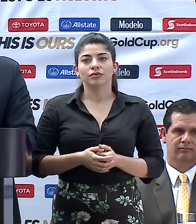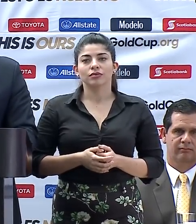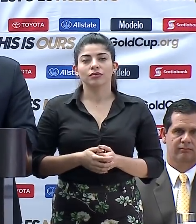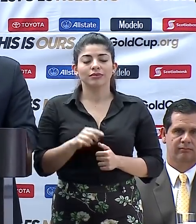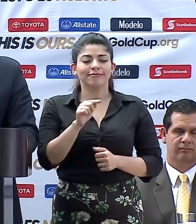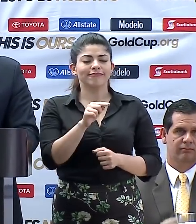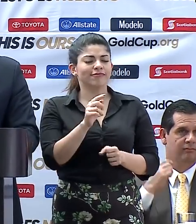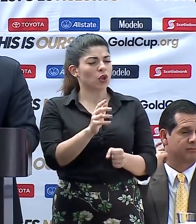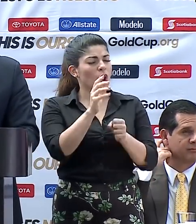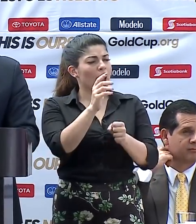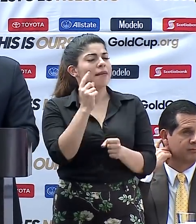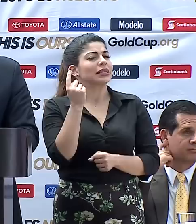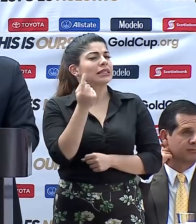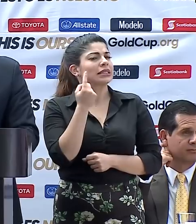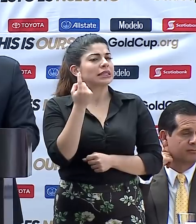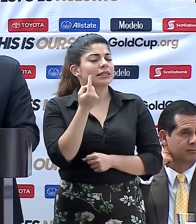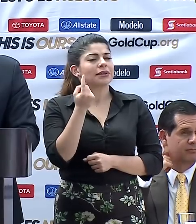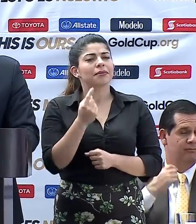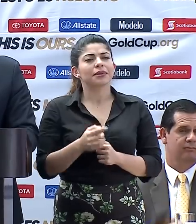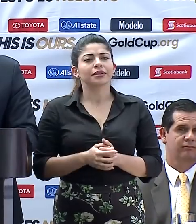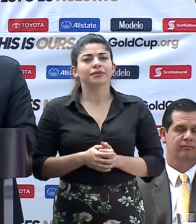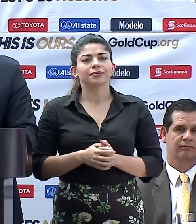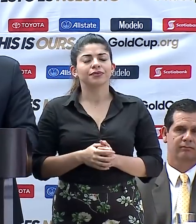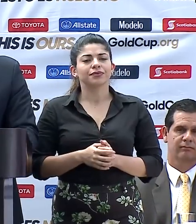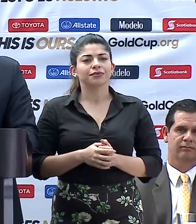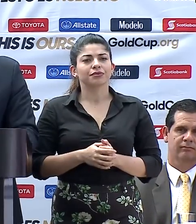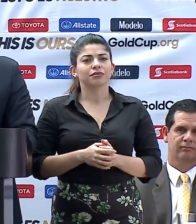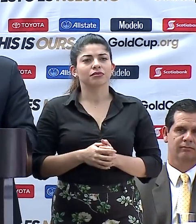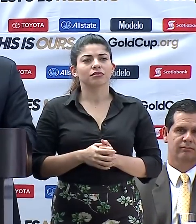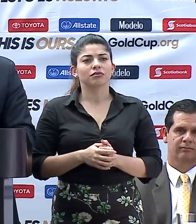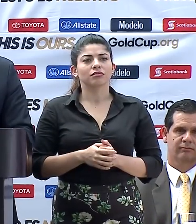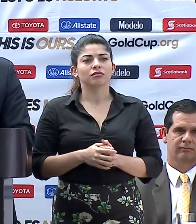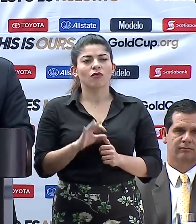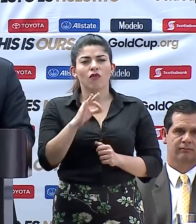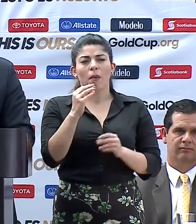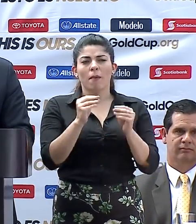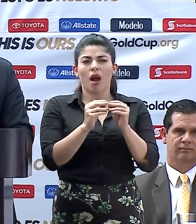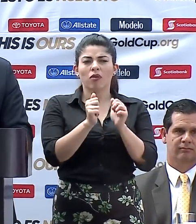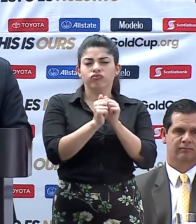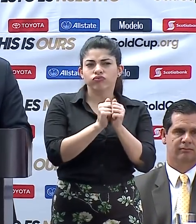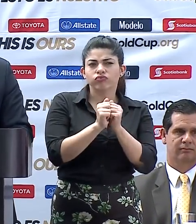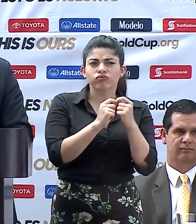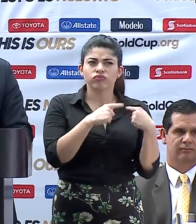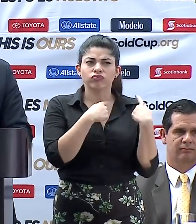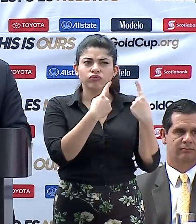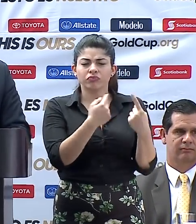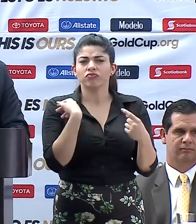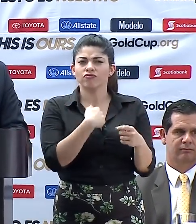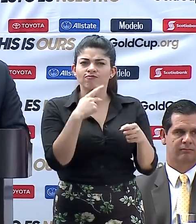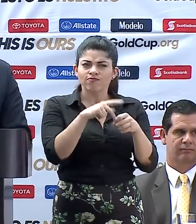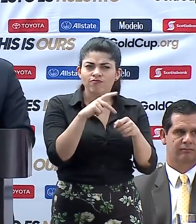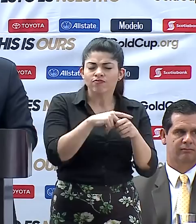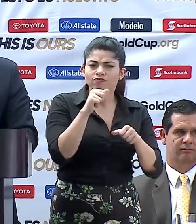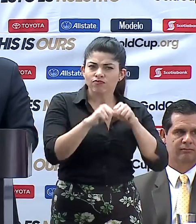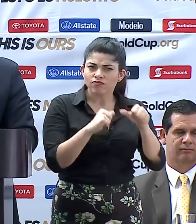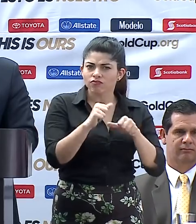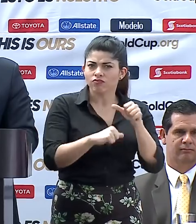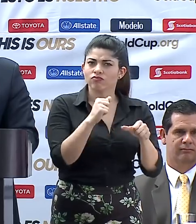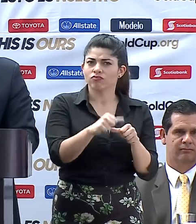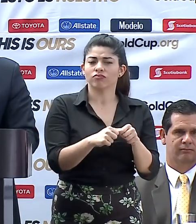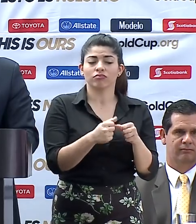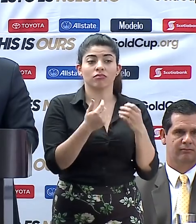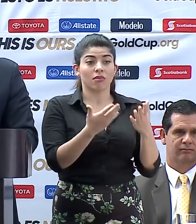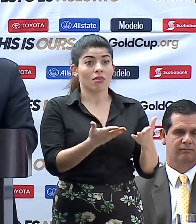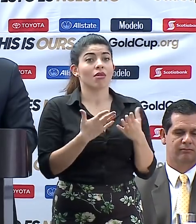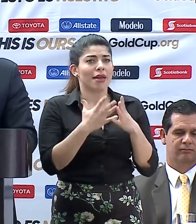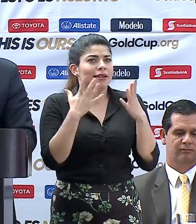Una copa donde siempre, de manera competitiva, hemos estado, hemos dado la lucha y nos ha